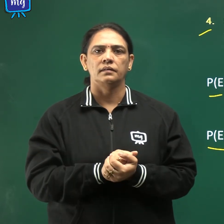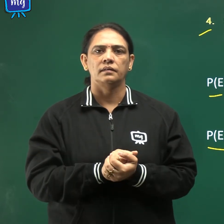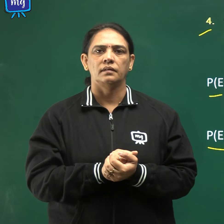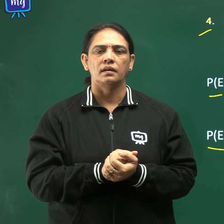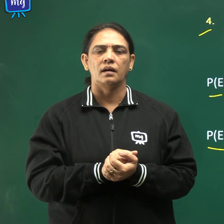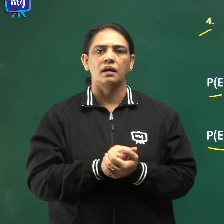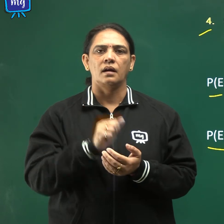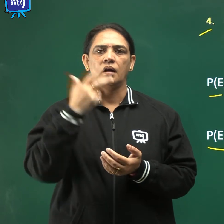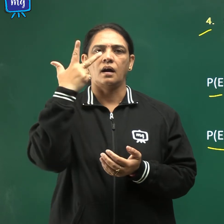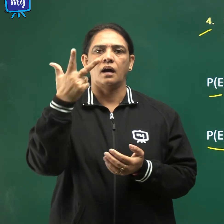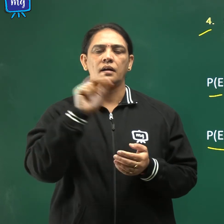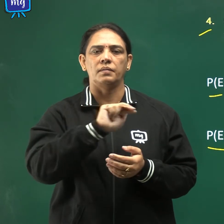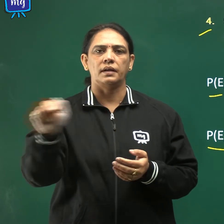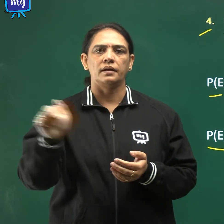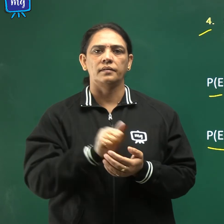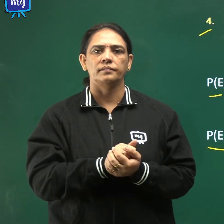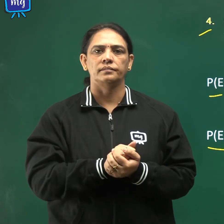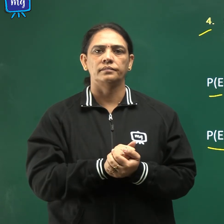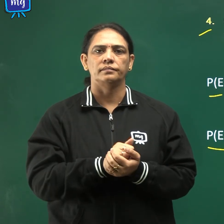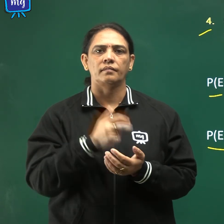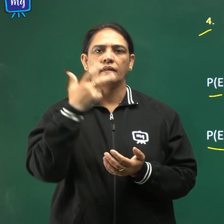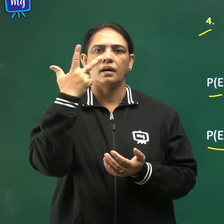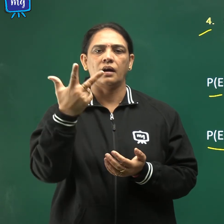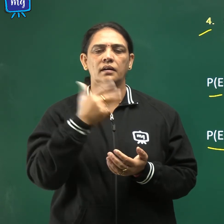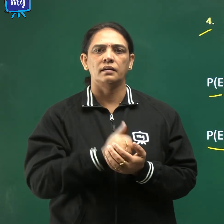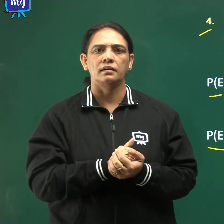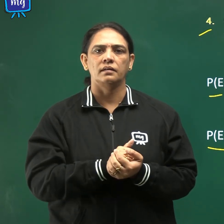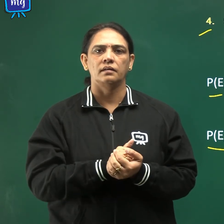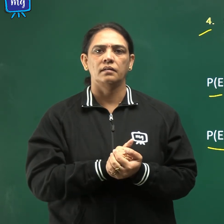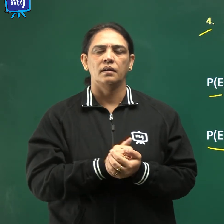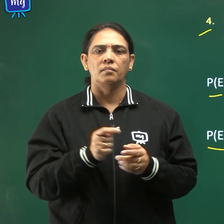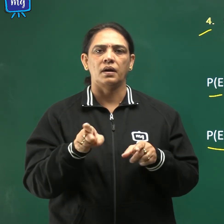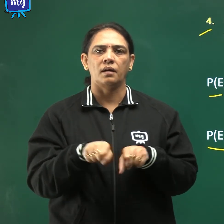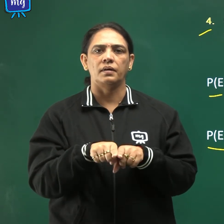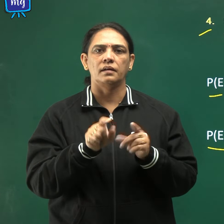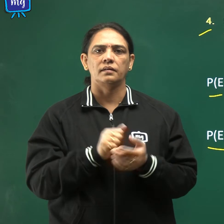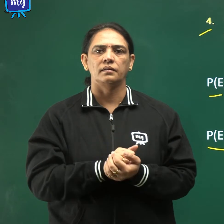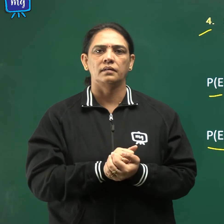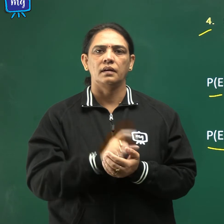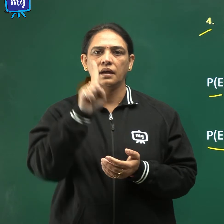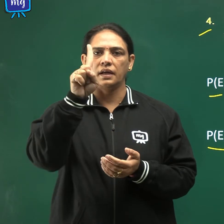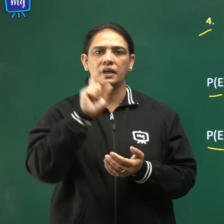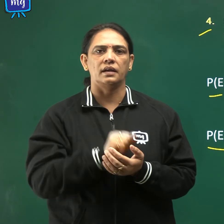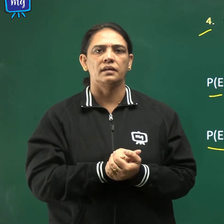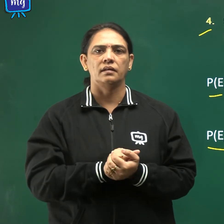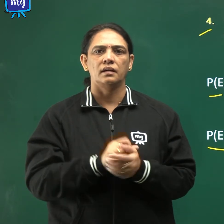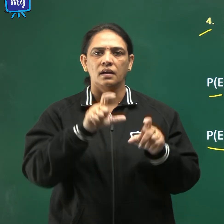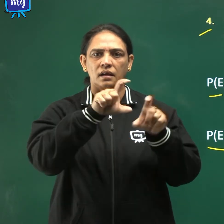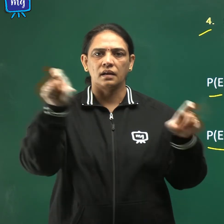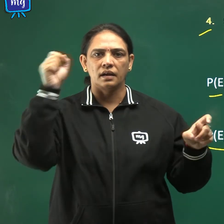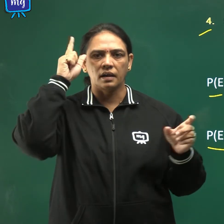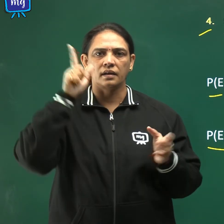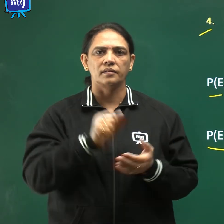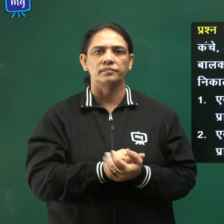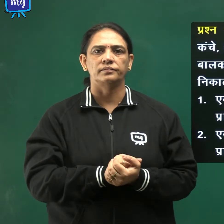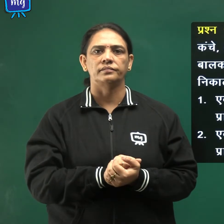98 बटे 128 बराबर एक समझ आ गया